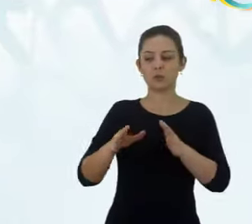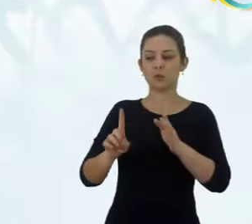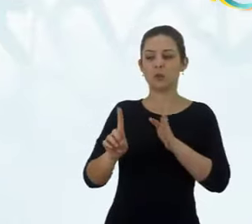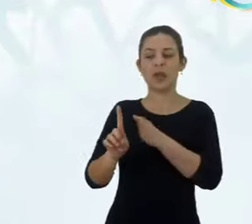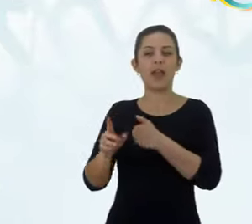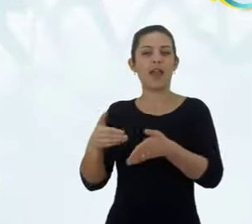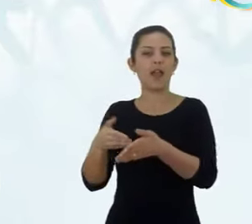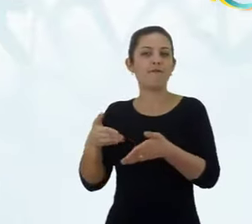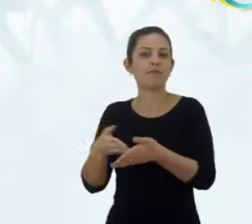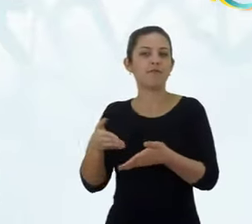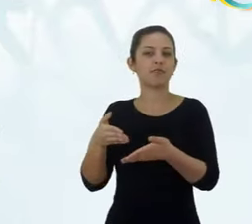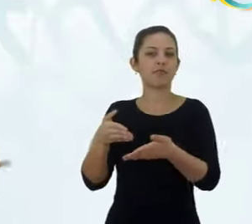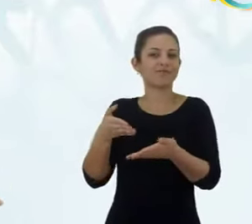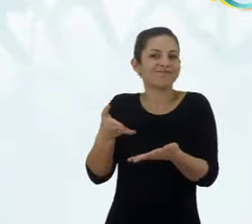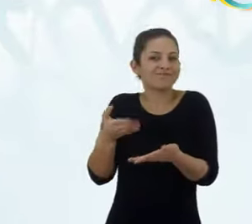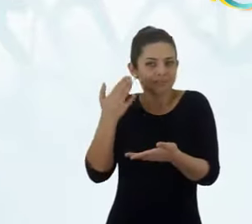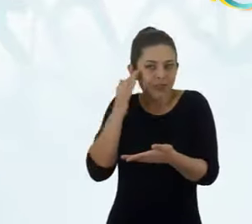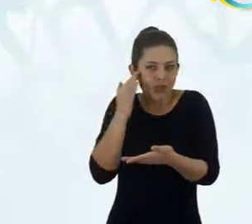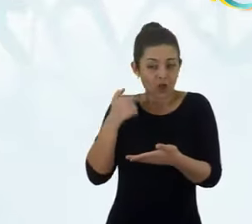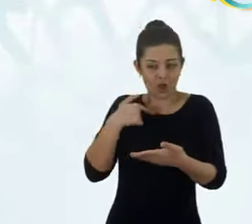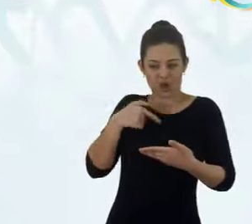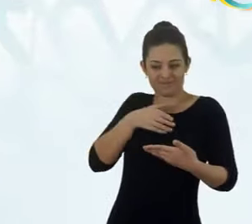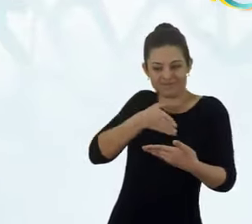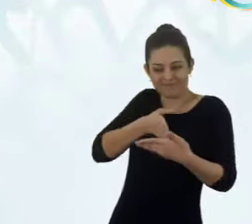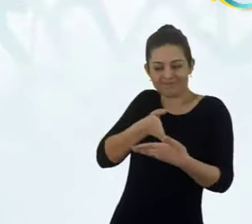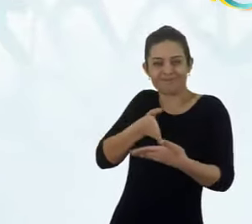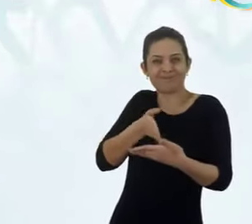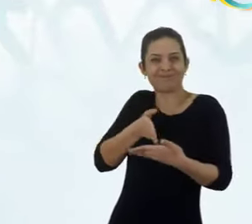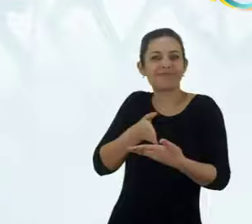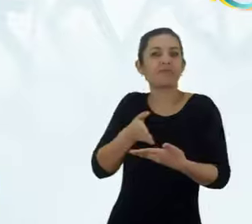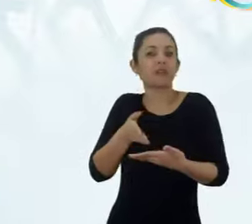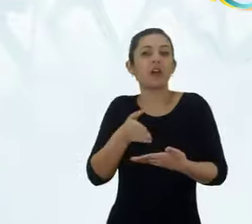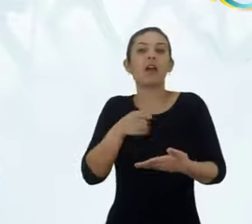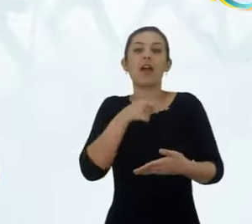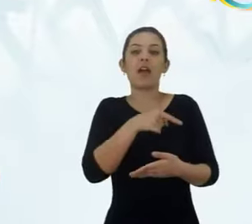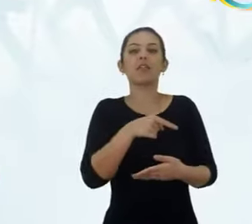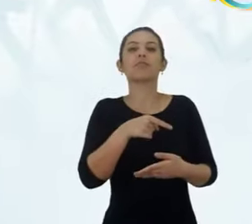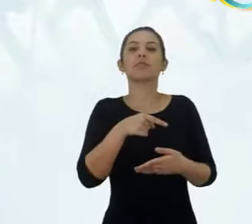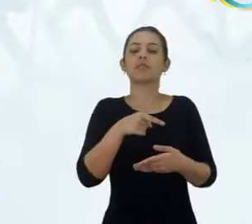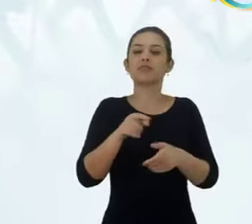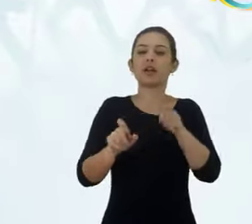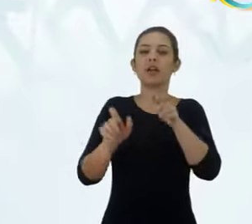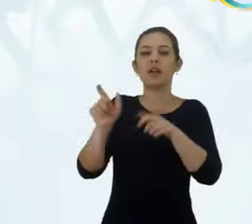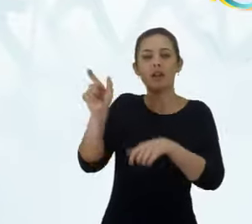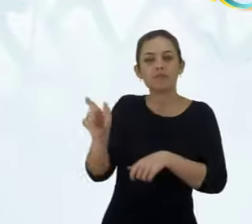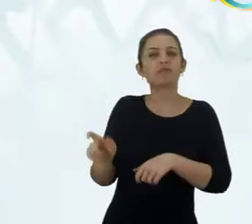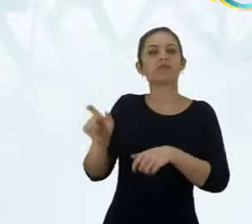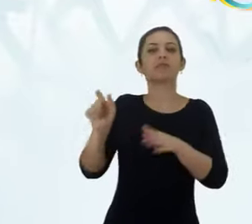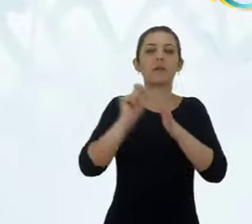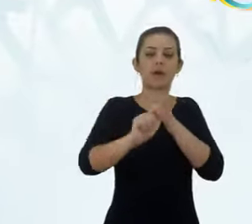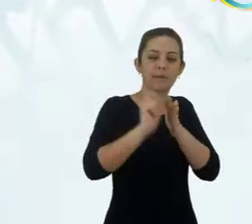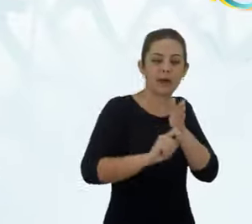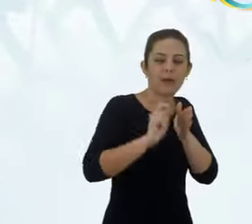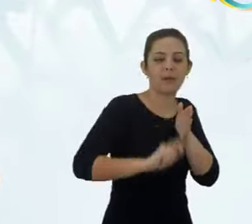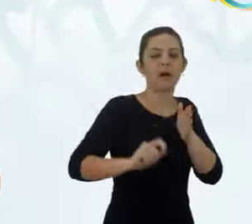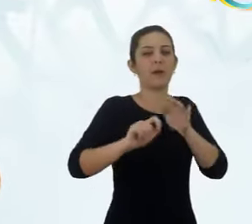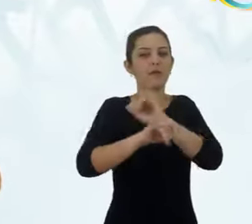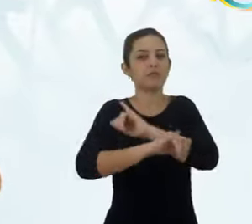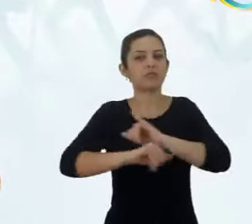tira daquela criança benefícios que a gente nem imaginava. Então, assim, acho que o Pat Adams, ele realmente traz essa lição pra